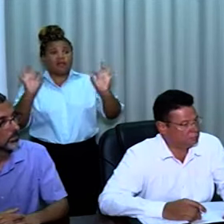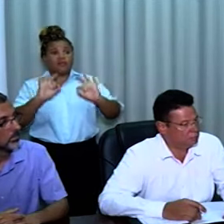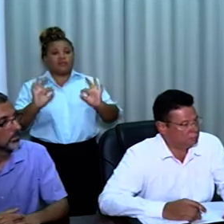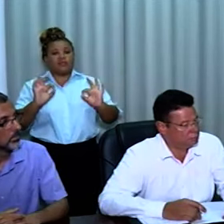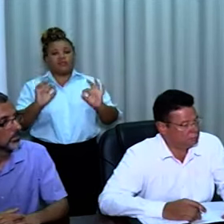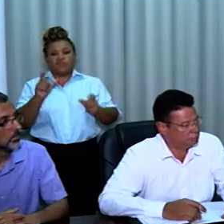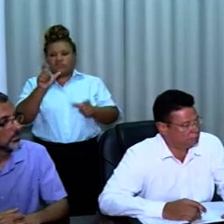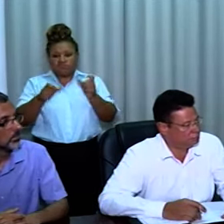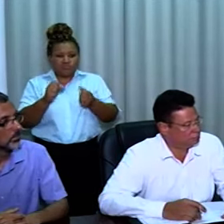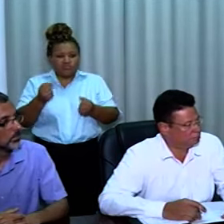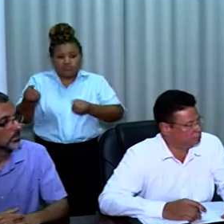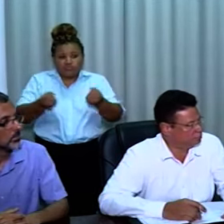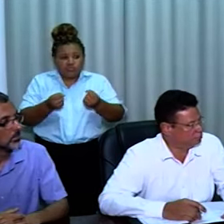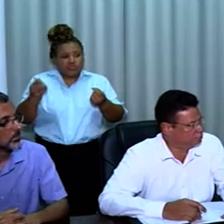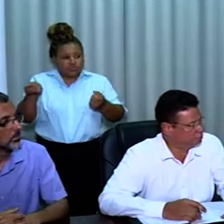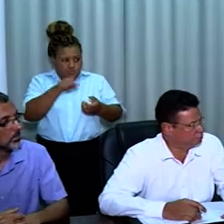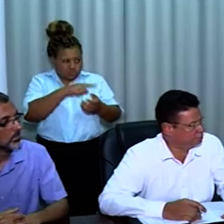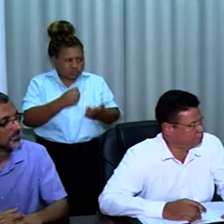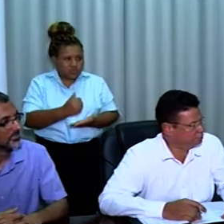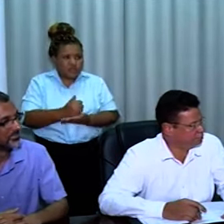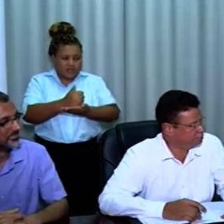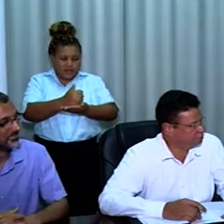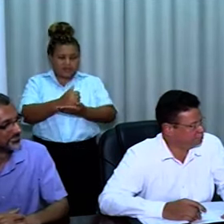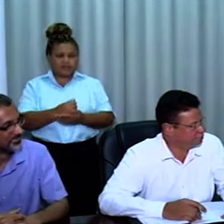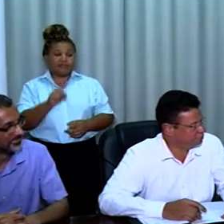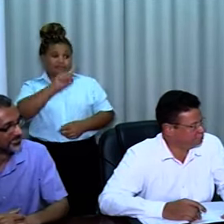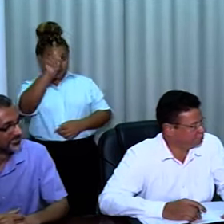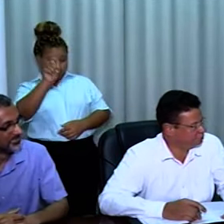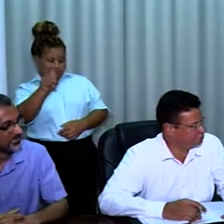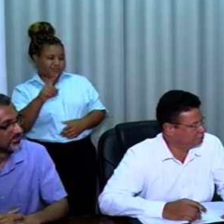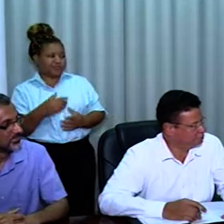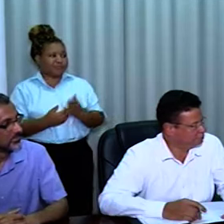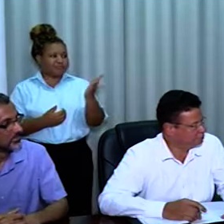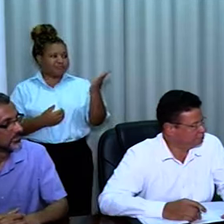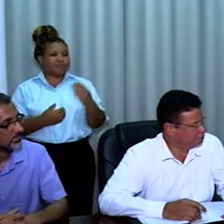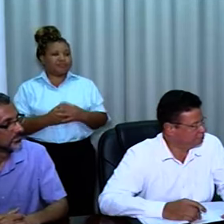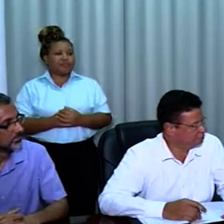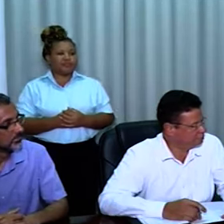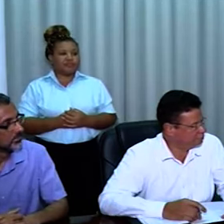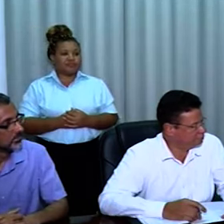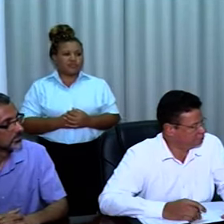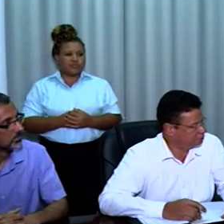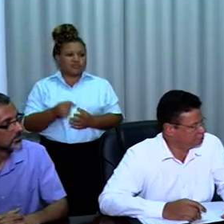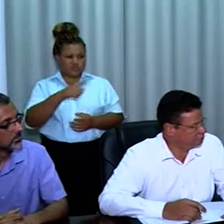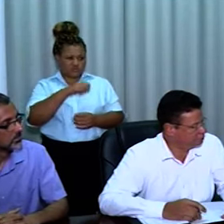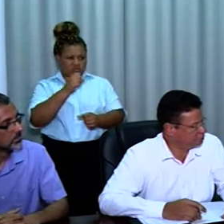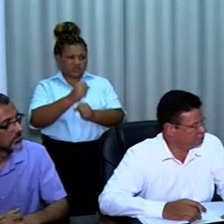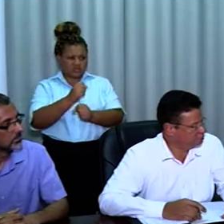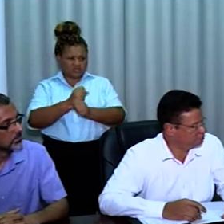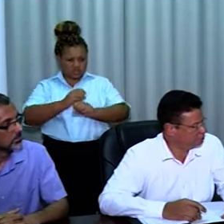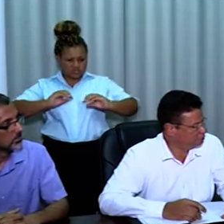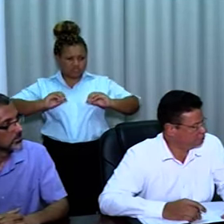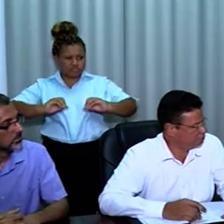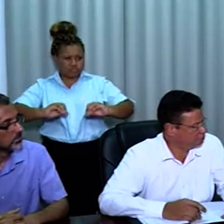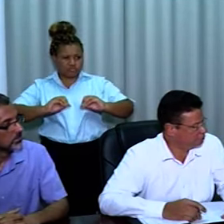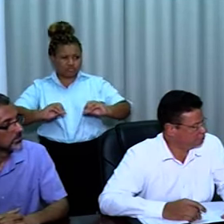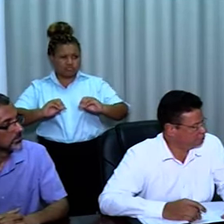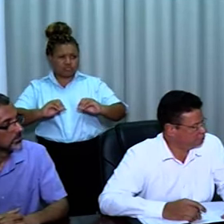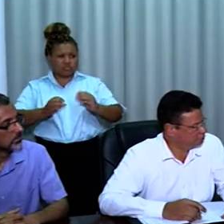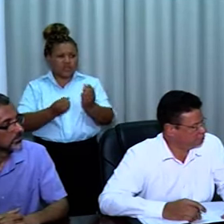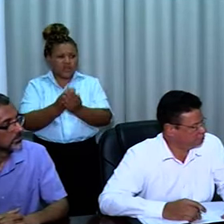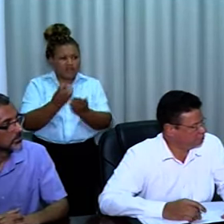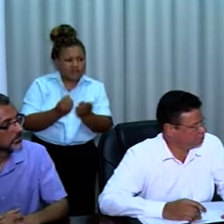OK? Michel Alain, sur l'IADM, le training, risk management, identify this and what?